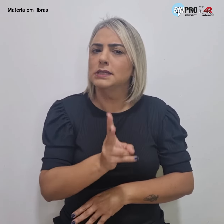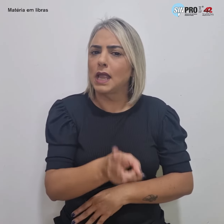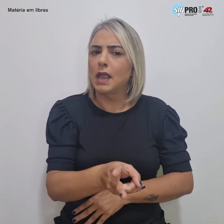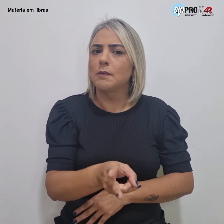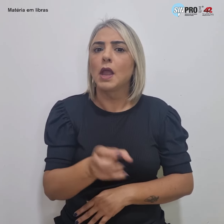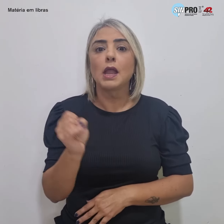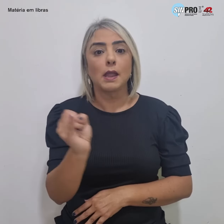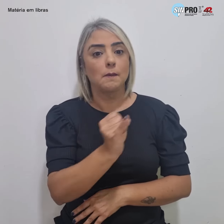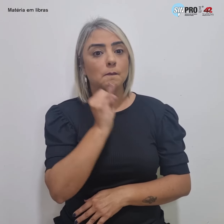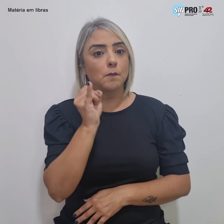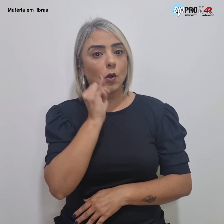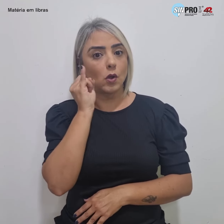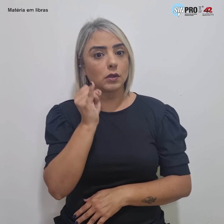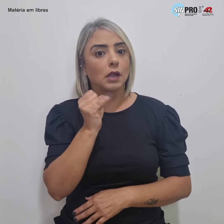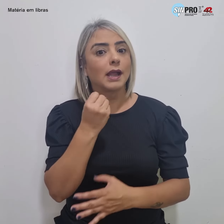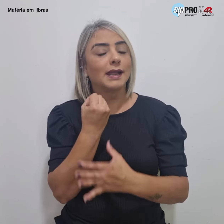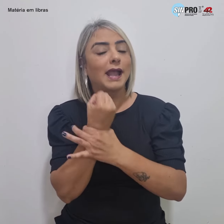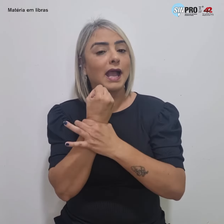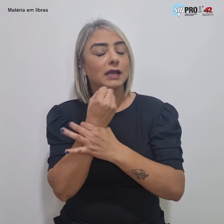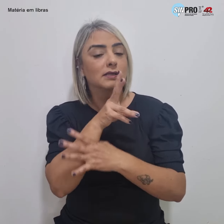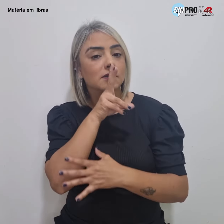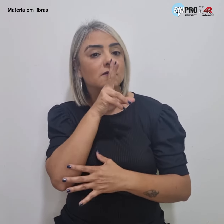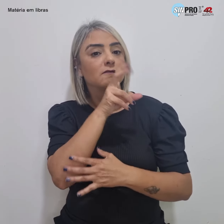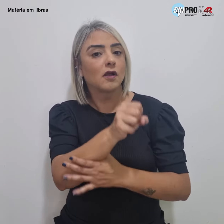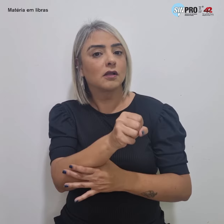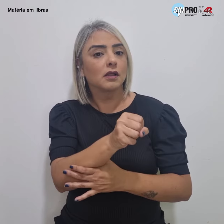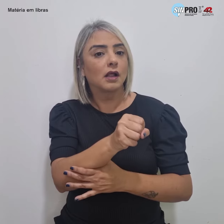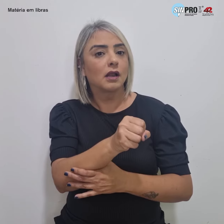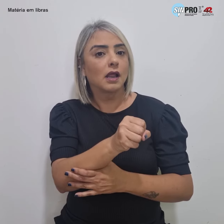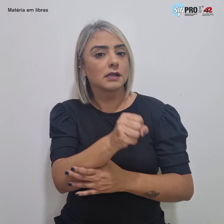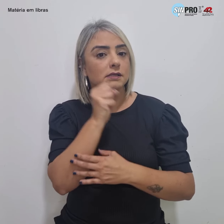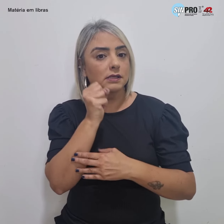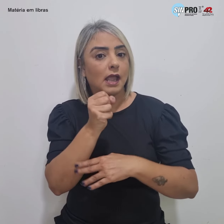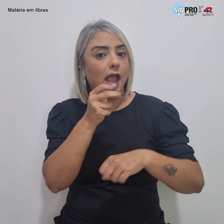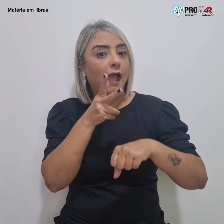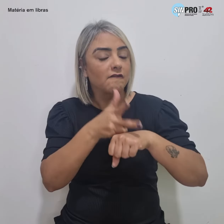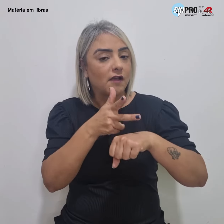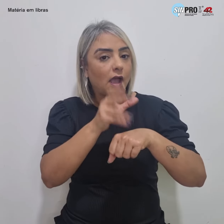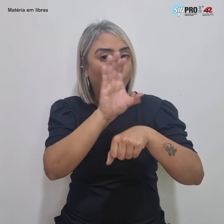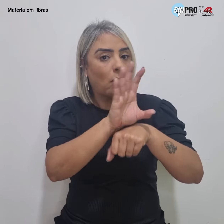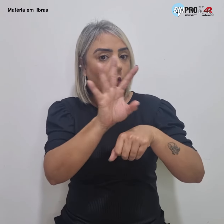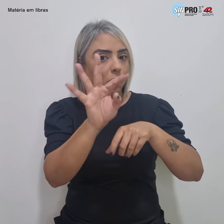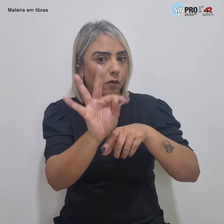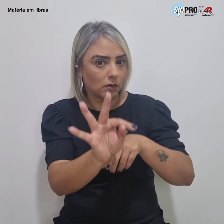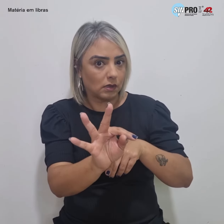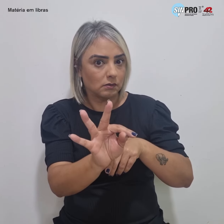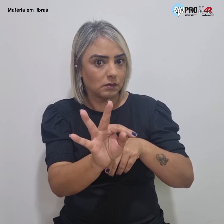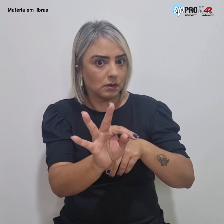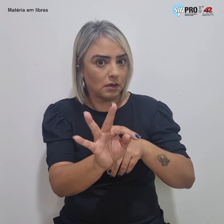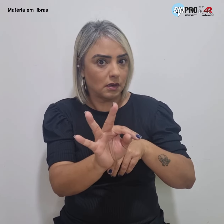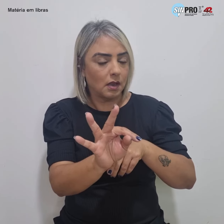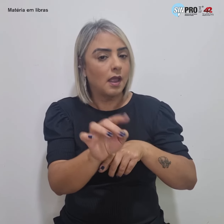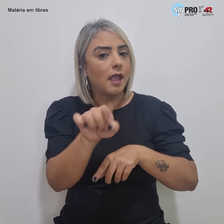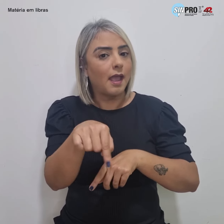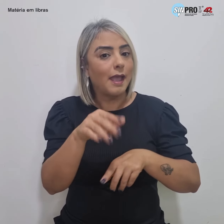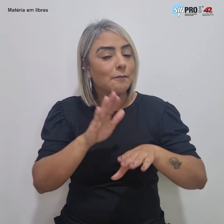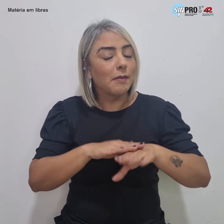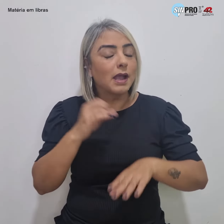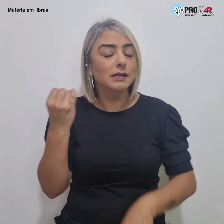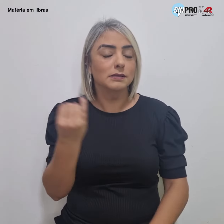seja muito importante manter e fortalecer o banco de professores em contrato temporário é ainda mais importante